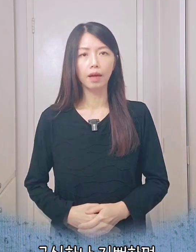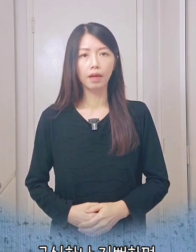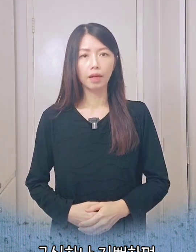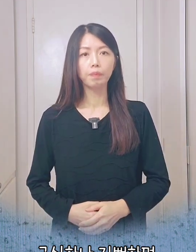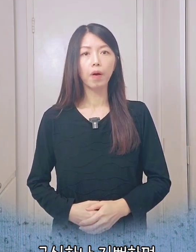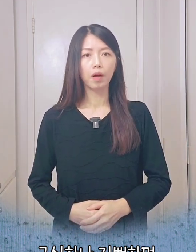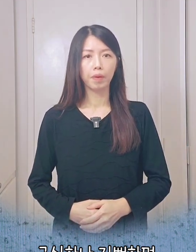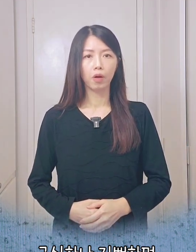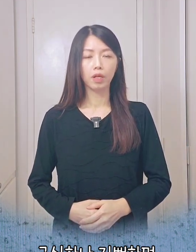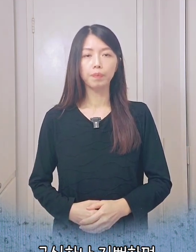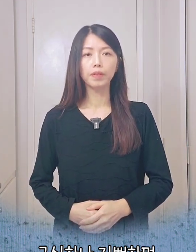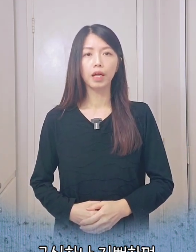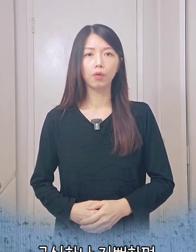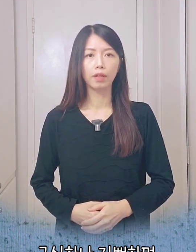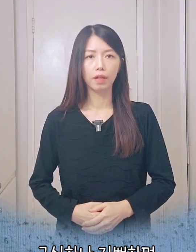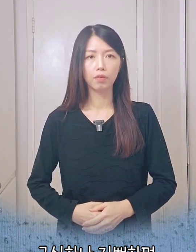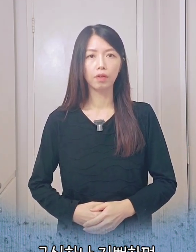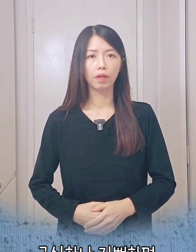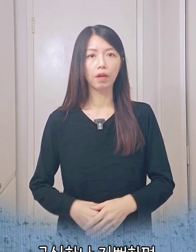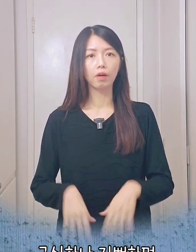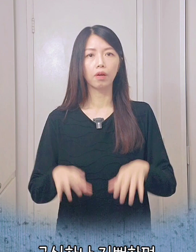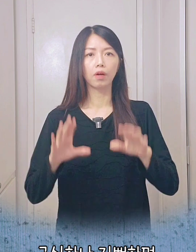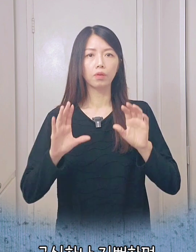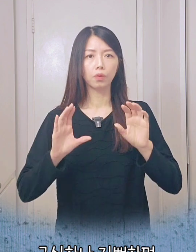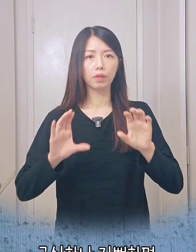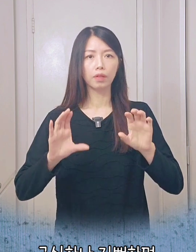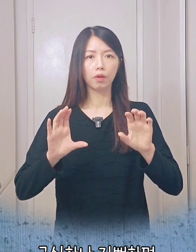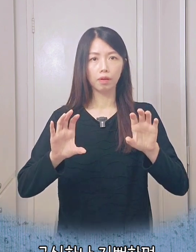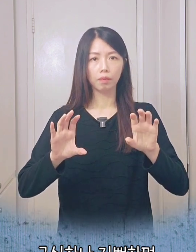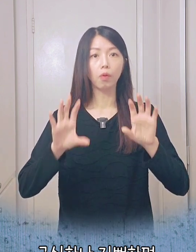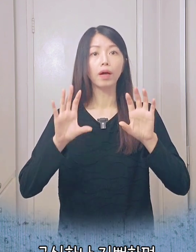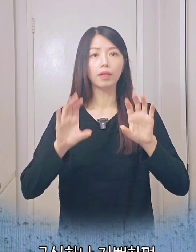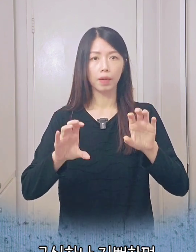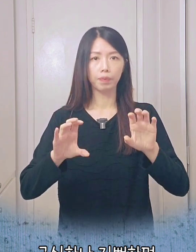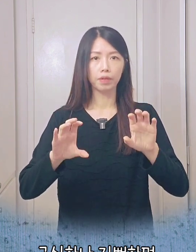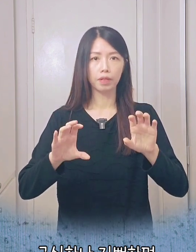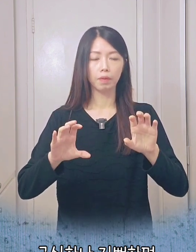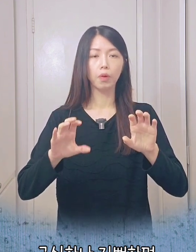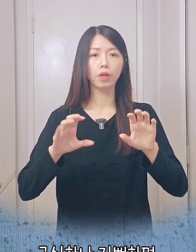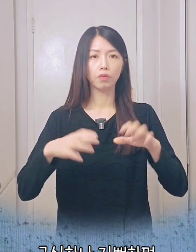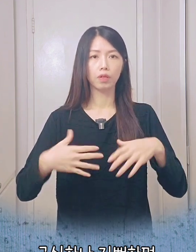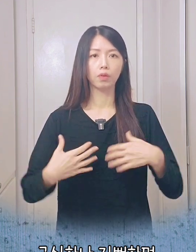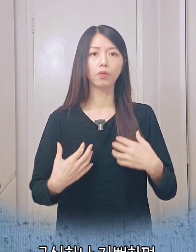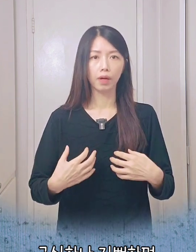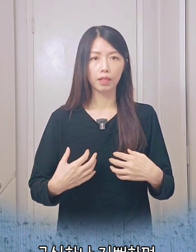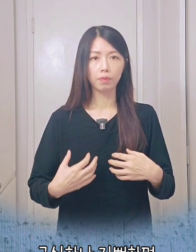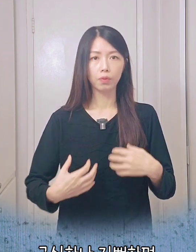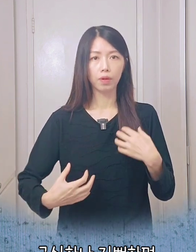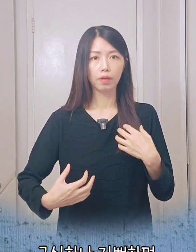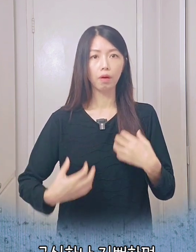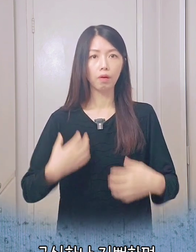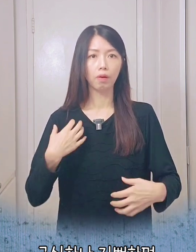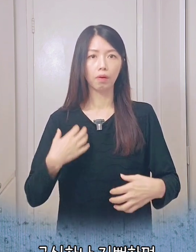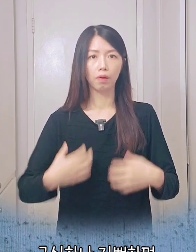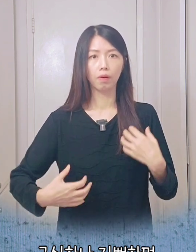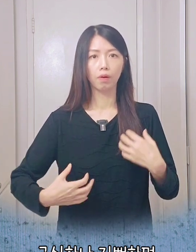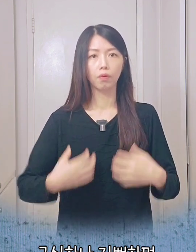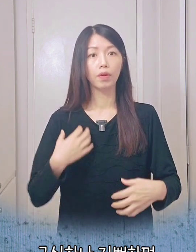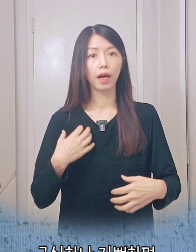근심하지만 기뻐하며. 기쁘다라고 한 뒤의 수어는요, 손은 이렇게 뭔가를 잡듯이 표현해 주시고 가슴